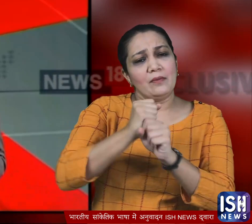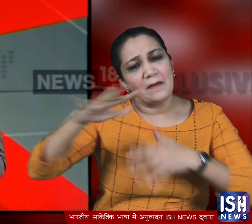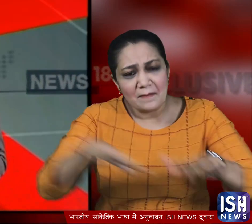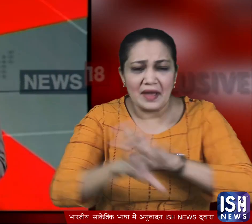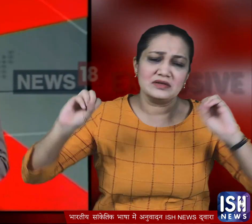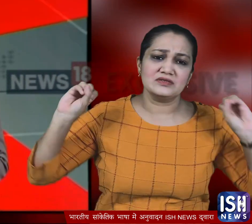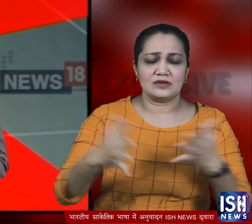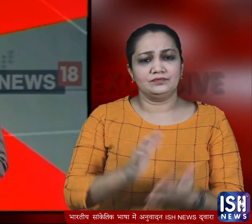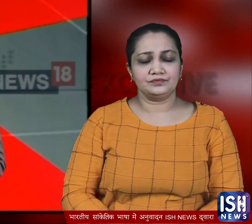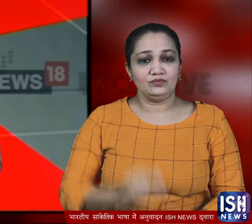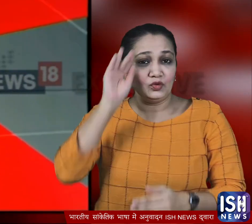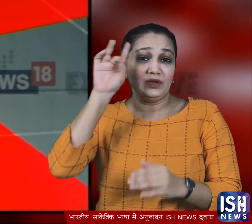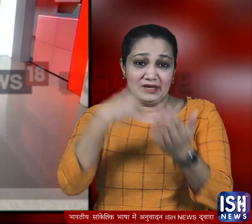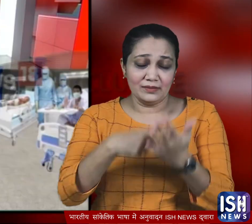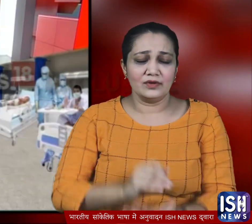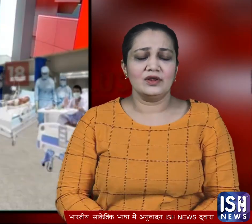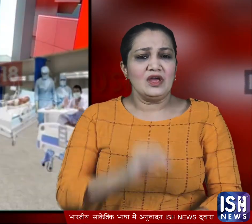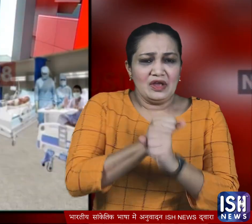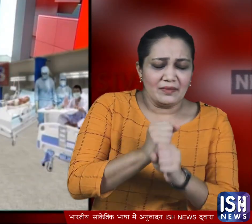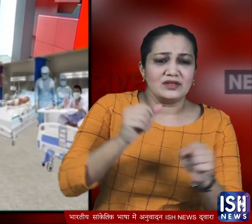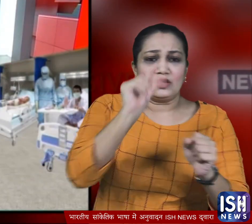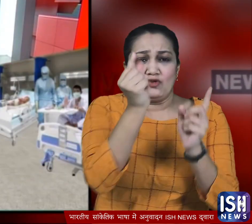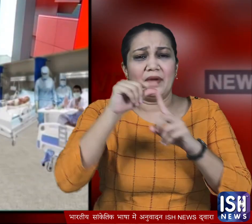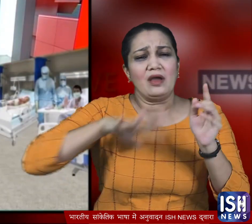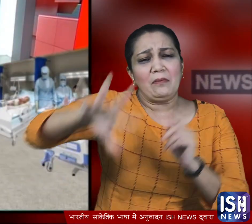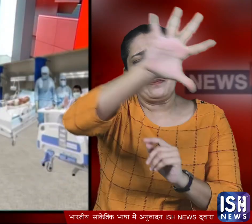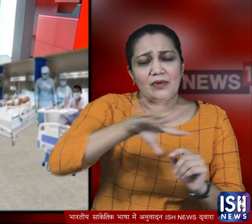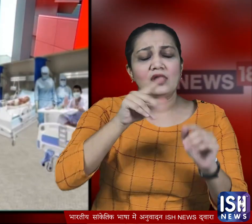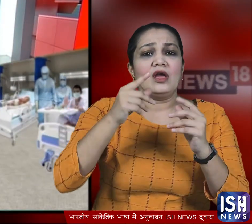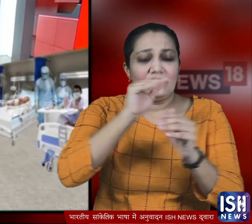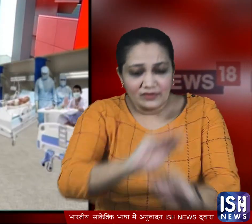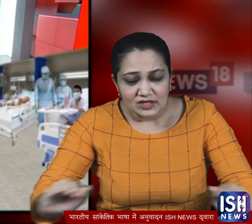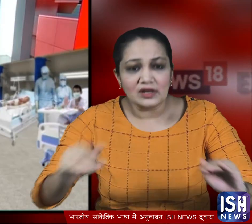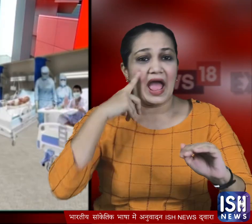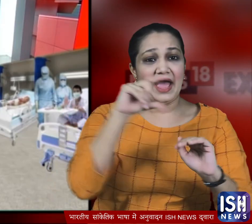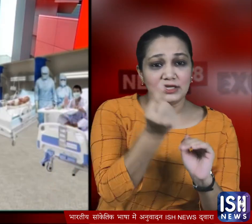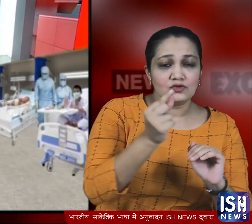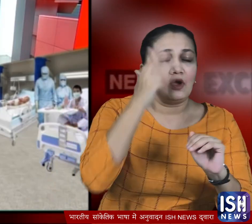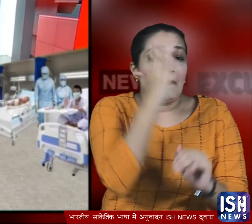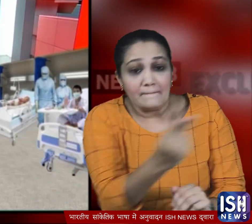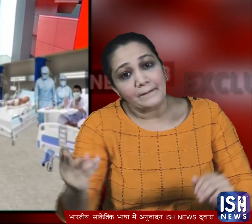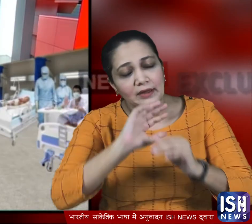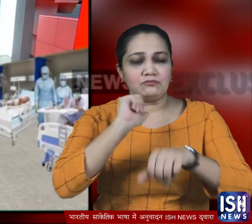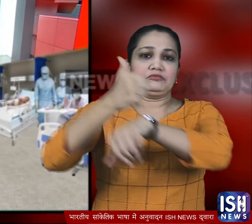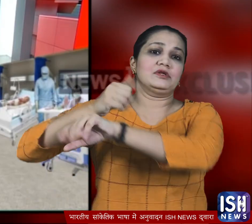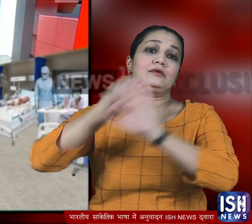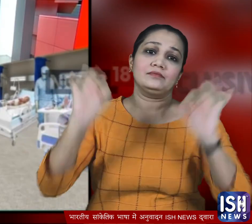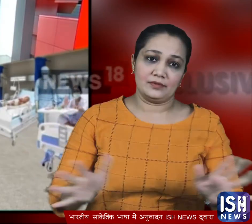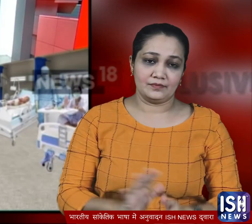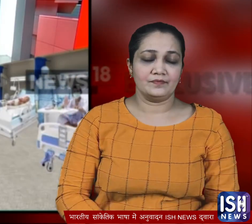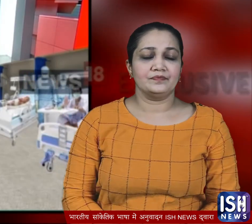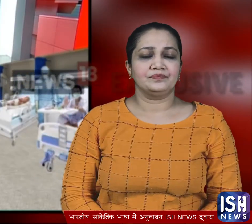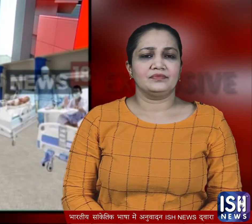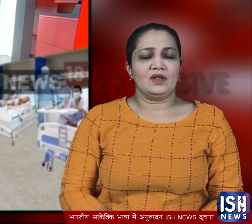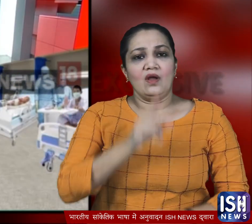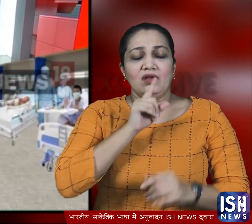शुरू कर दी है। न्यूज़ 18 के अजीत सिंह की रिपोर्ट है कि सरकार ने पूरे राज्य में बच्चों के लिए ICU बेड बनाने के निर्देश दिए,